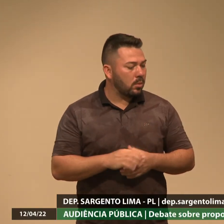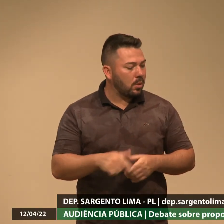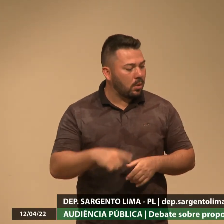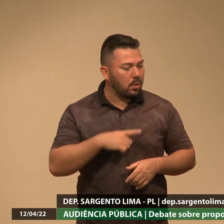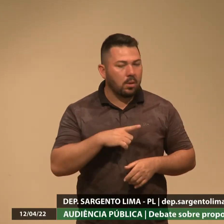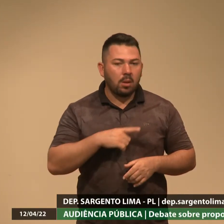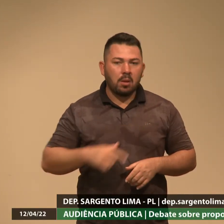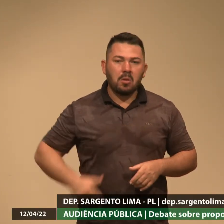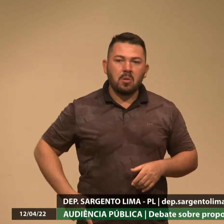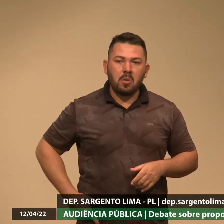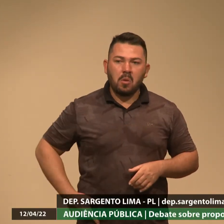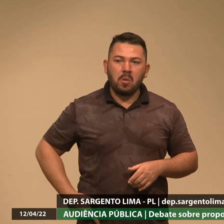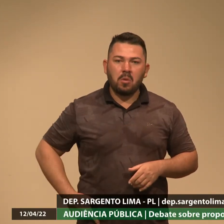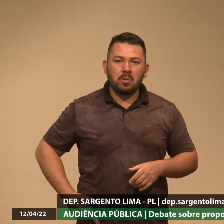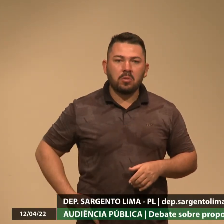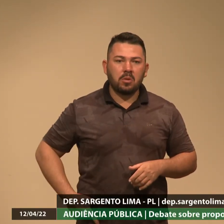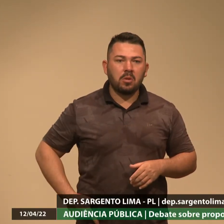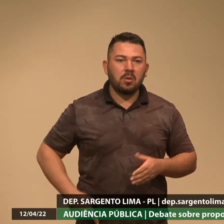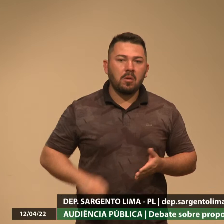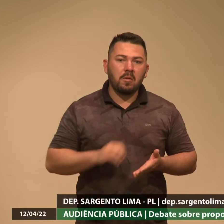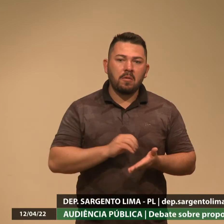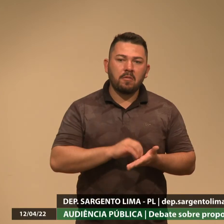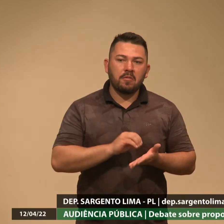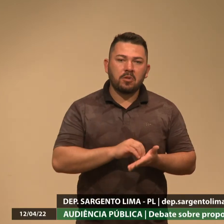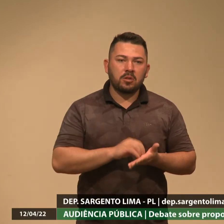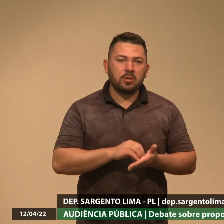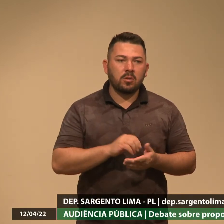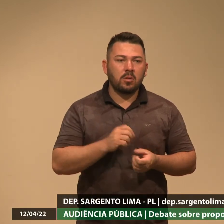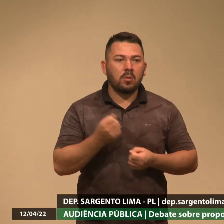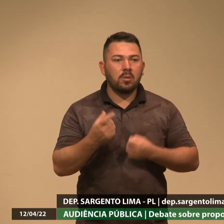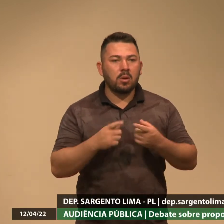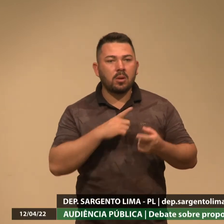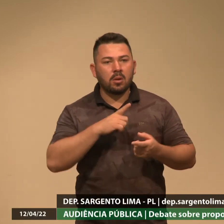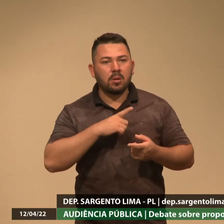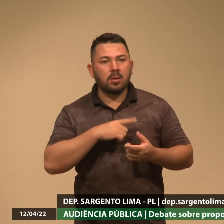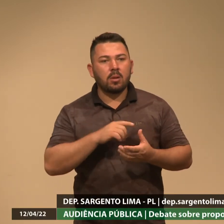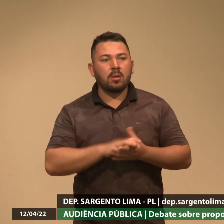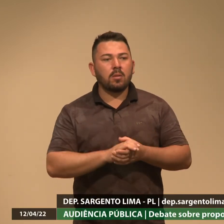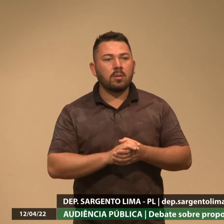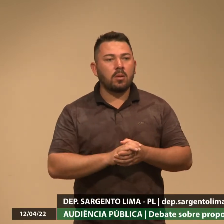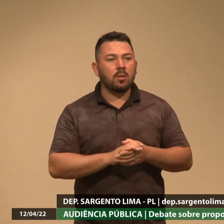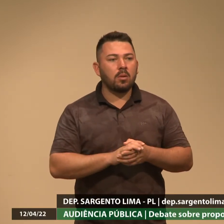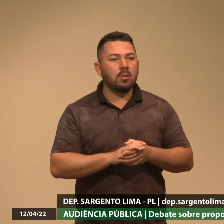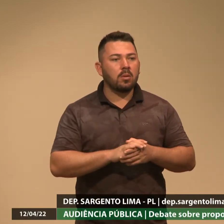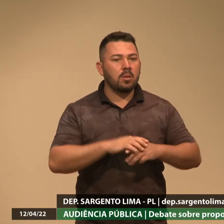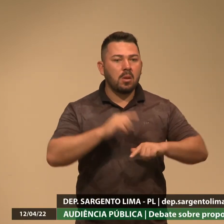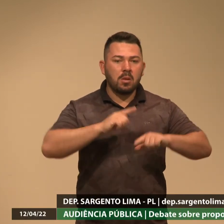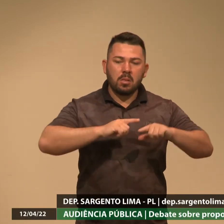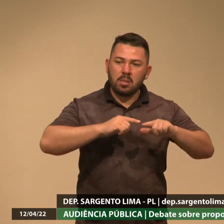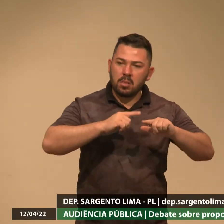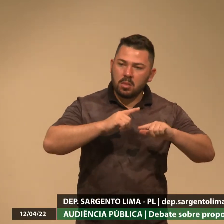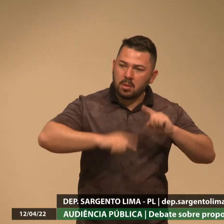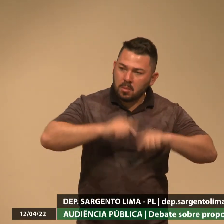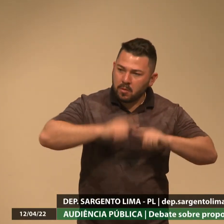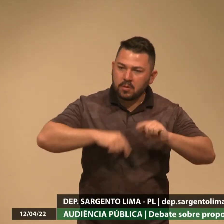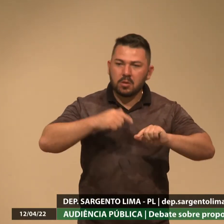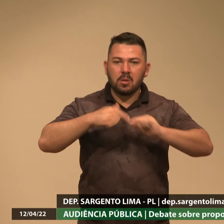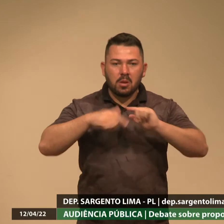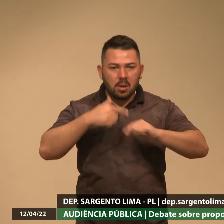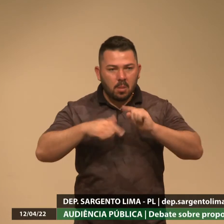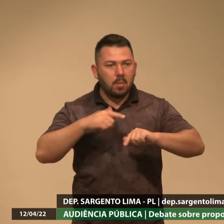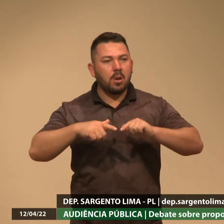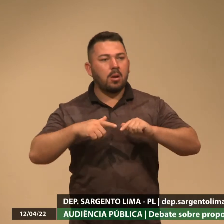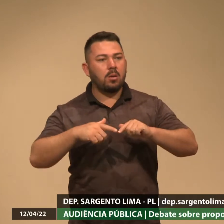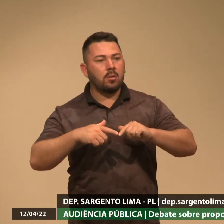coldre vazio alguém que tem endereço fixo se alguém tem profissão alguém